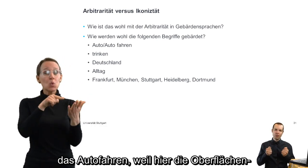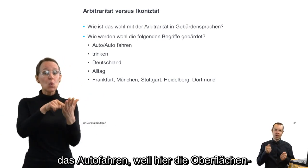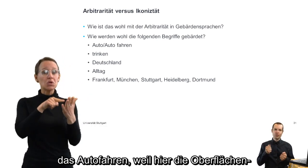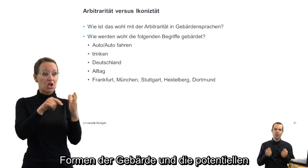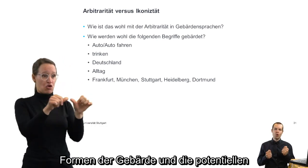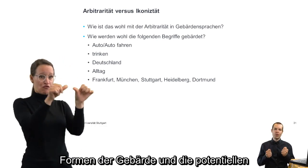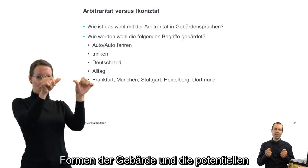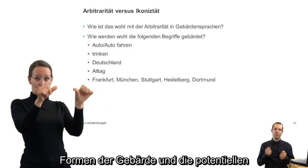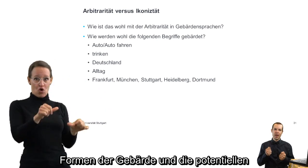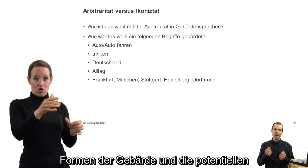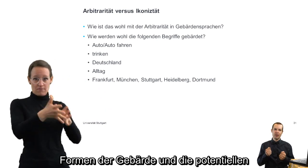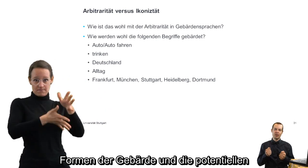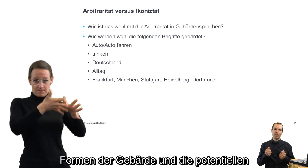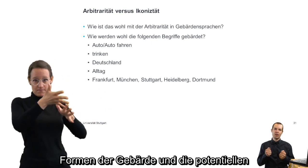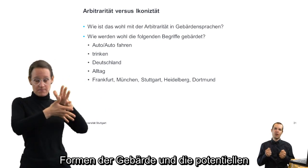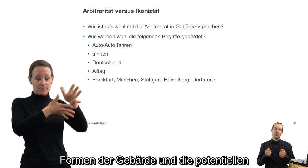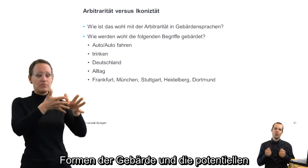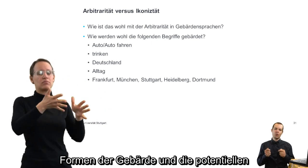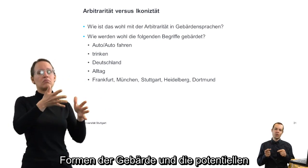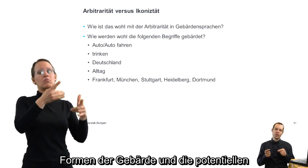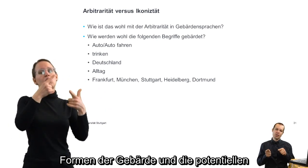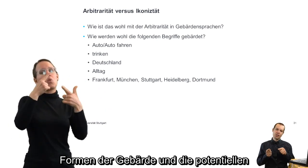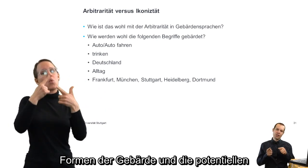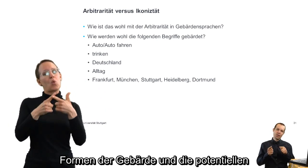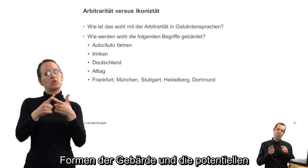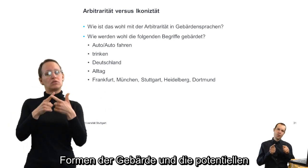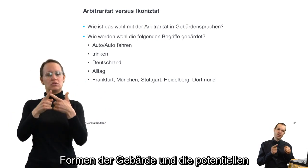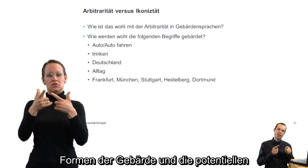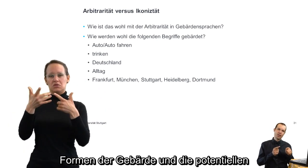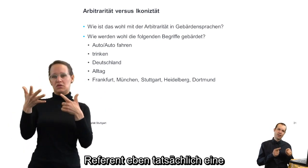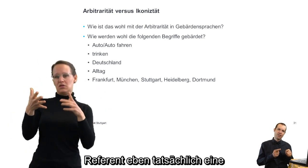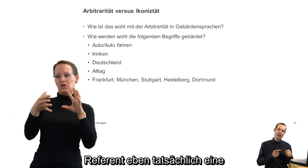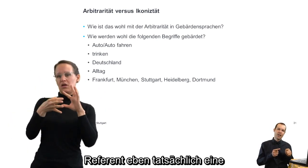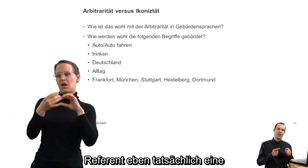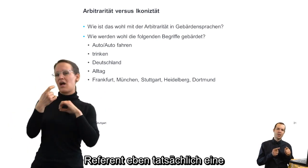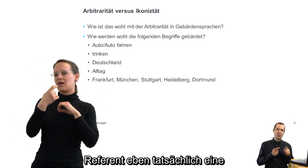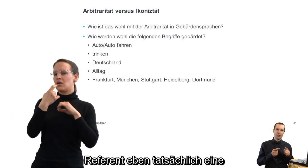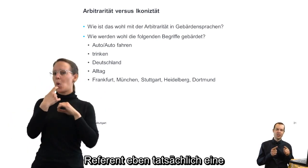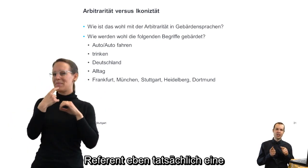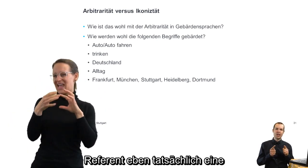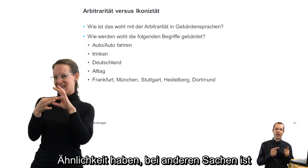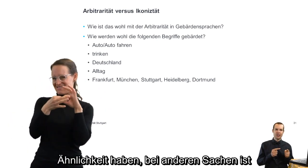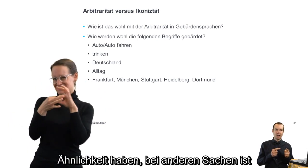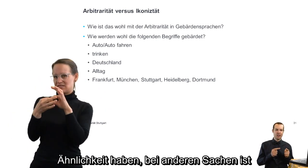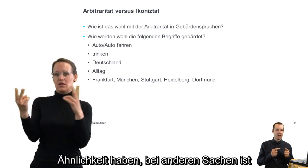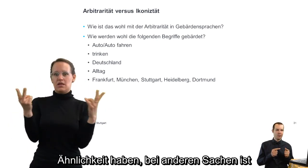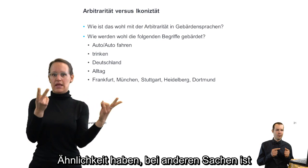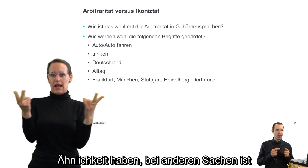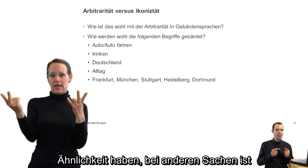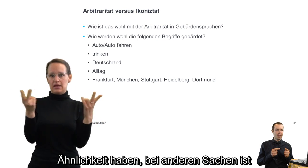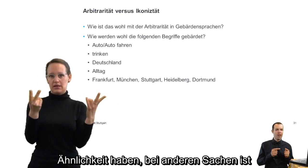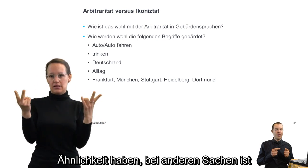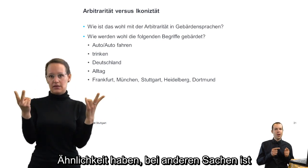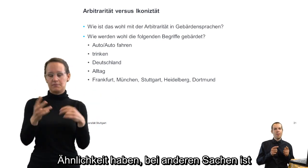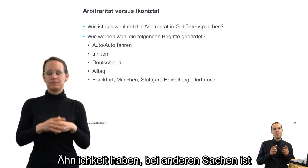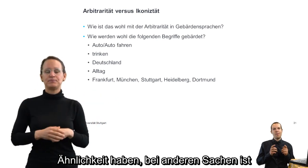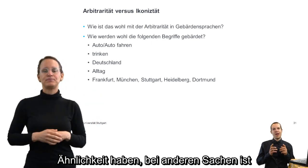Oberflächenformen der Gebärde und der Potenzial der Referent eben tatsächlich eine Ähnlichkeit haben.